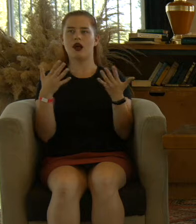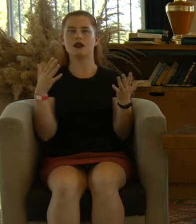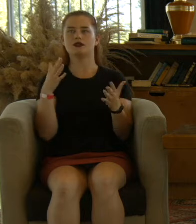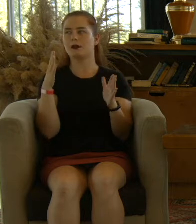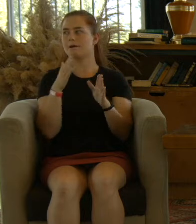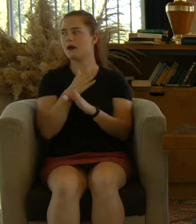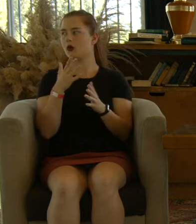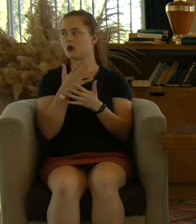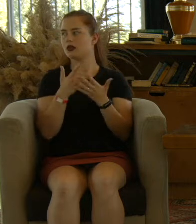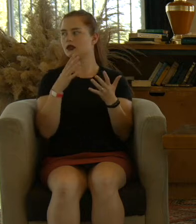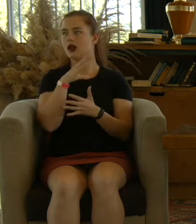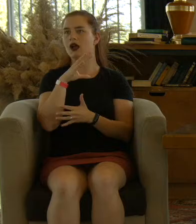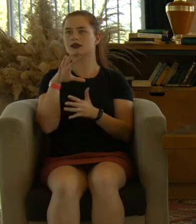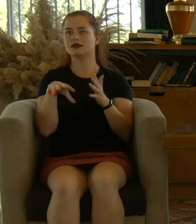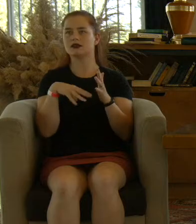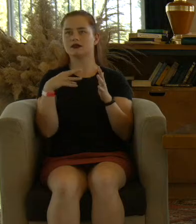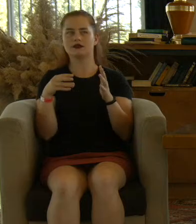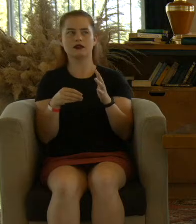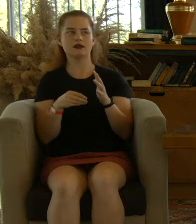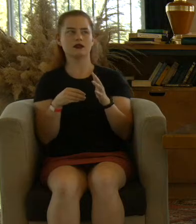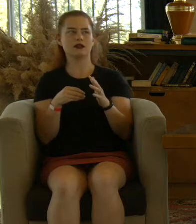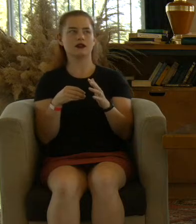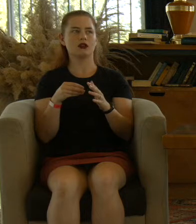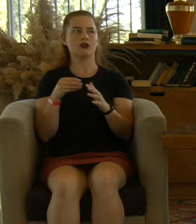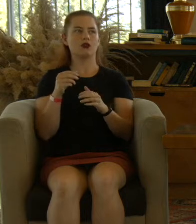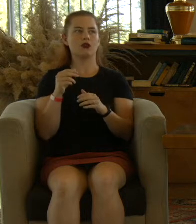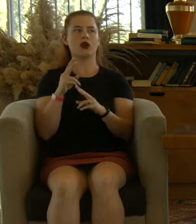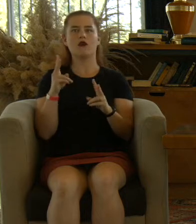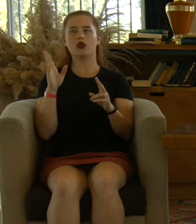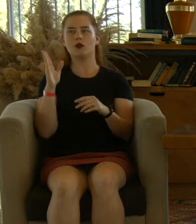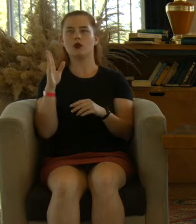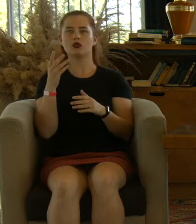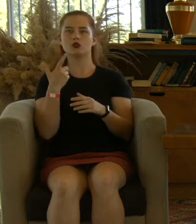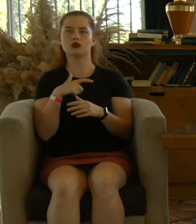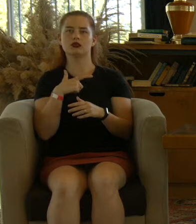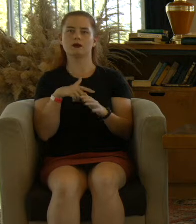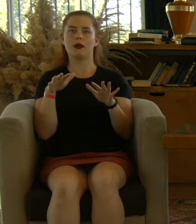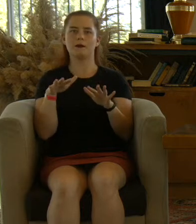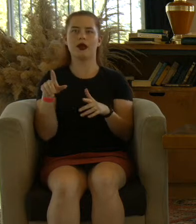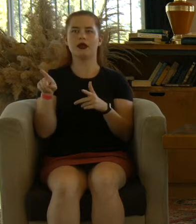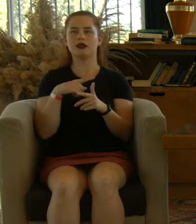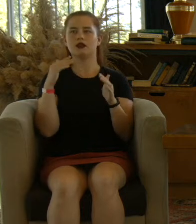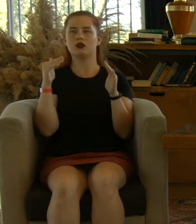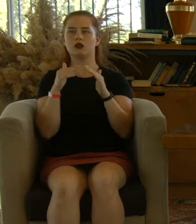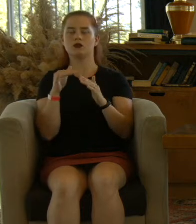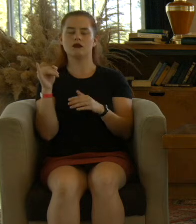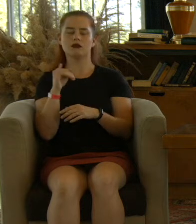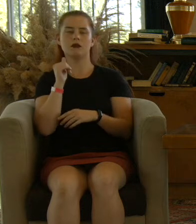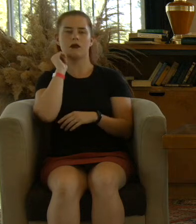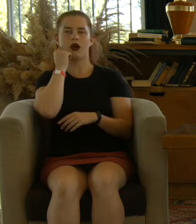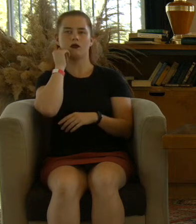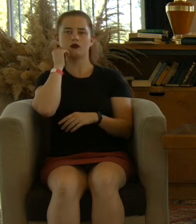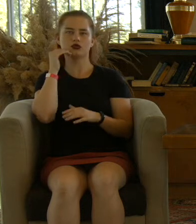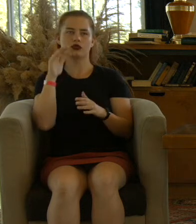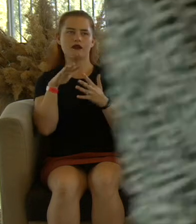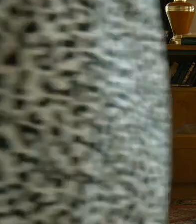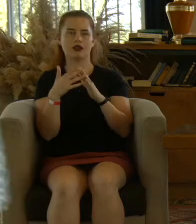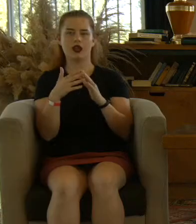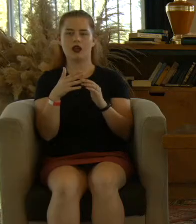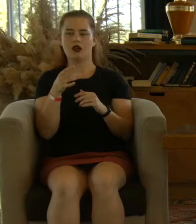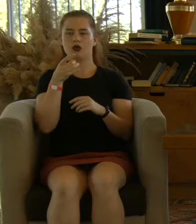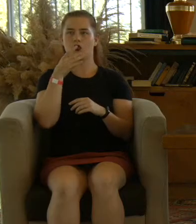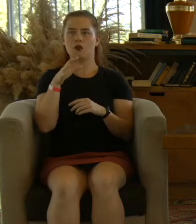ягода. У кого есть какой-то, даже не знаю, участок или у себя, или у бабушки в деревне, вы банально знаете, что любая там та самая ягода или даже тот же